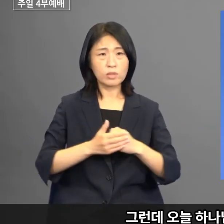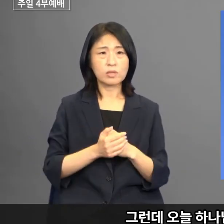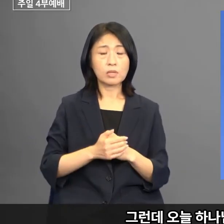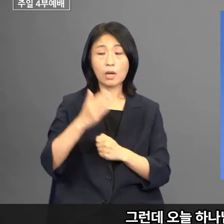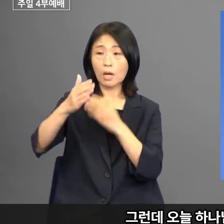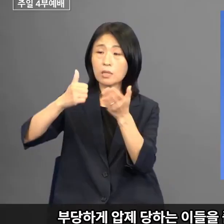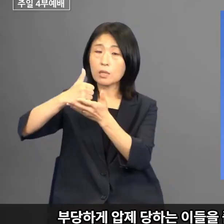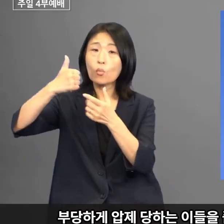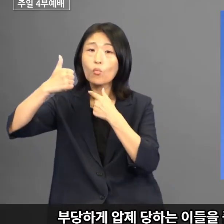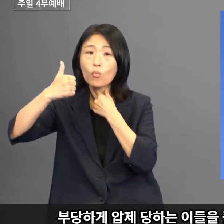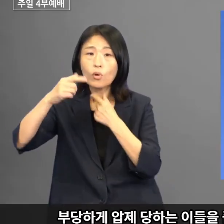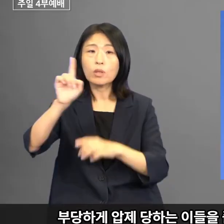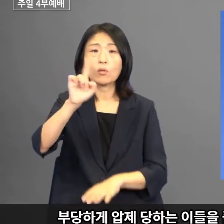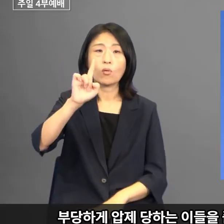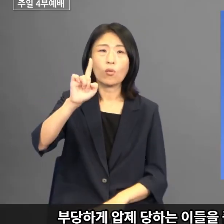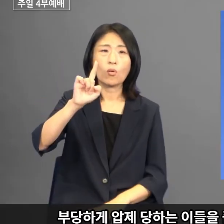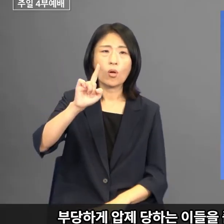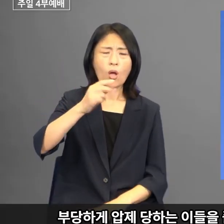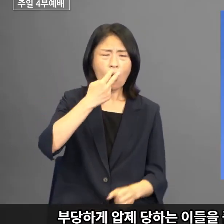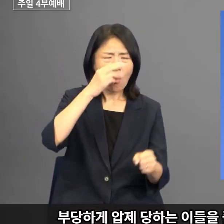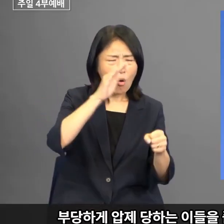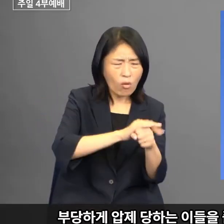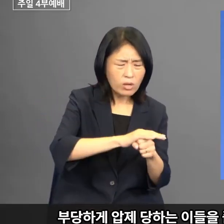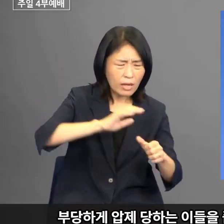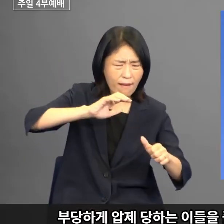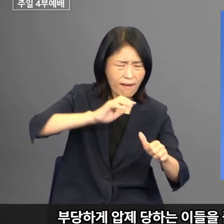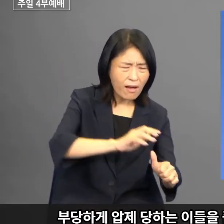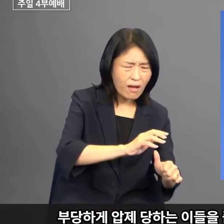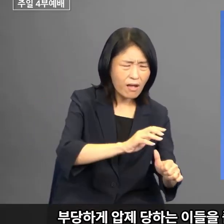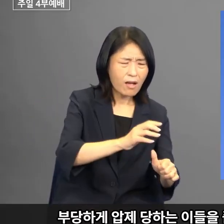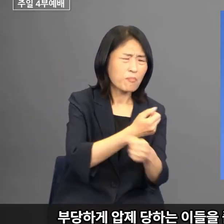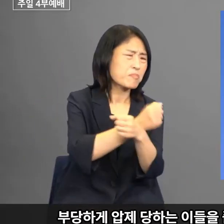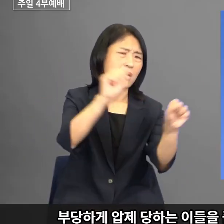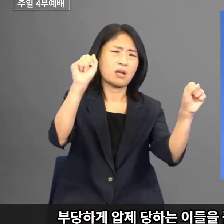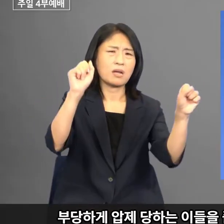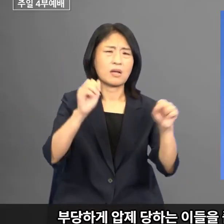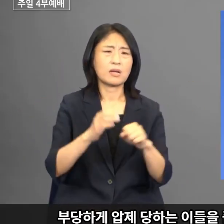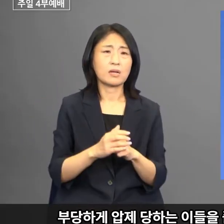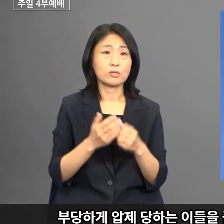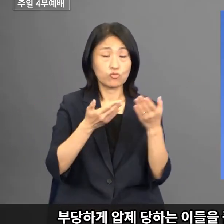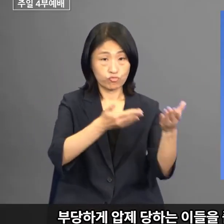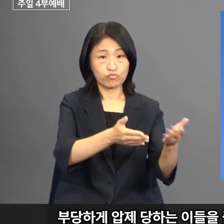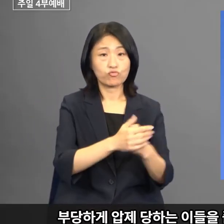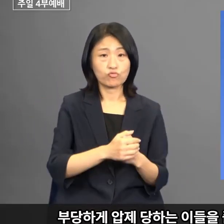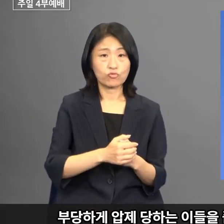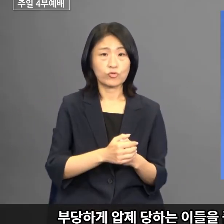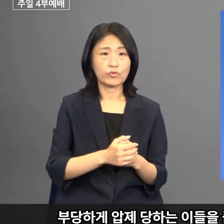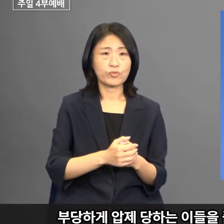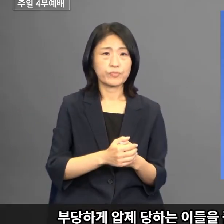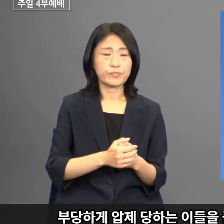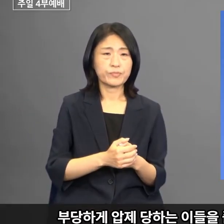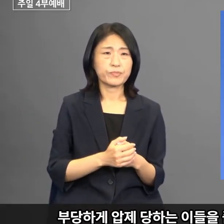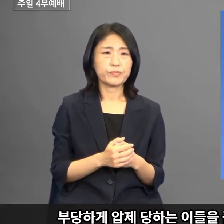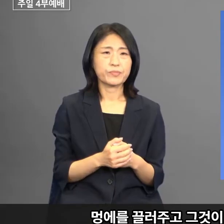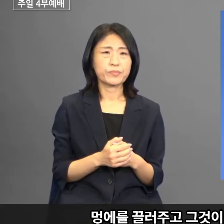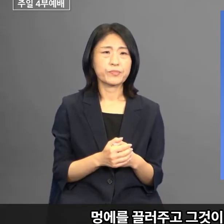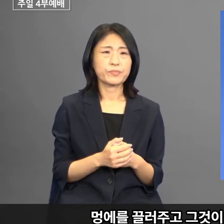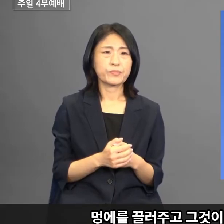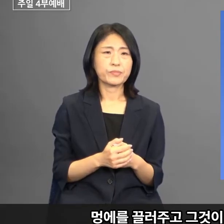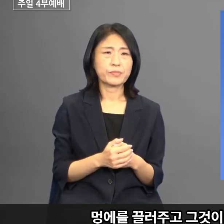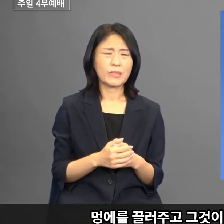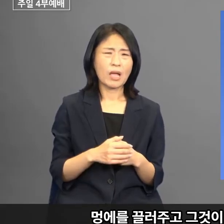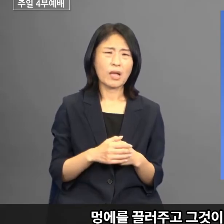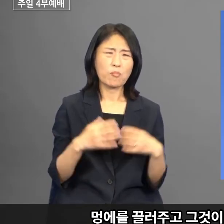것이 부당하게 압제당하는 이들을 풀어주고, 그들의 결박을 풀어주고